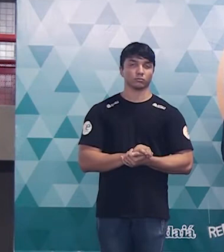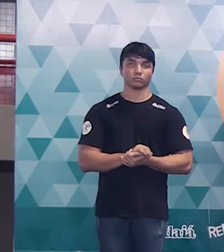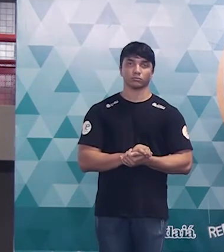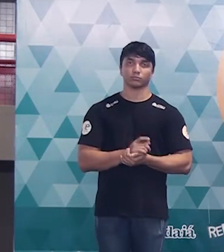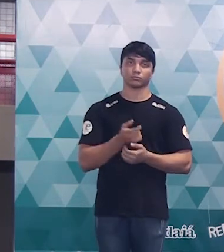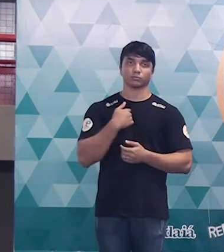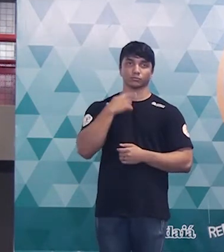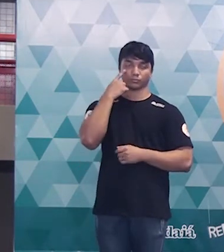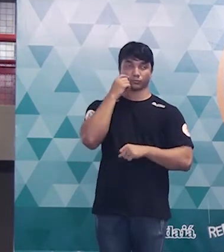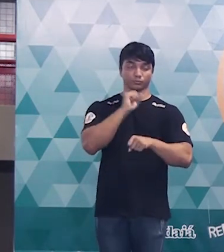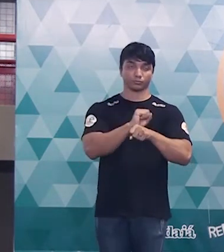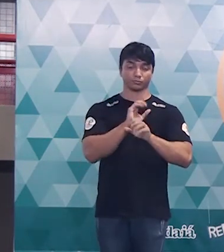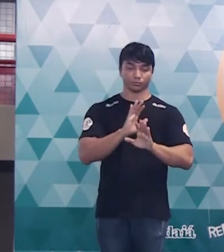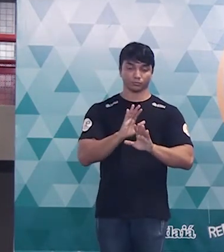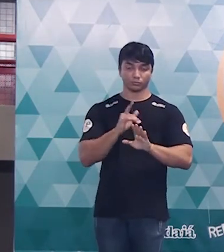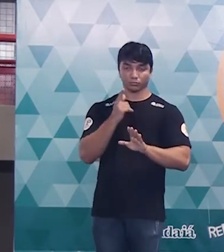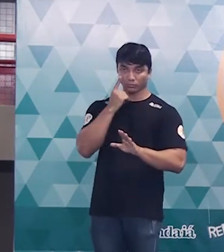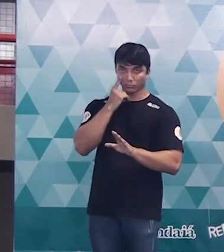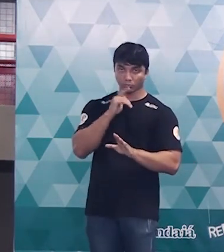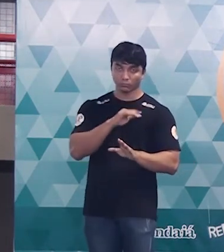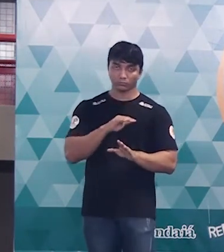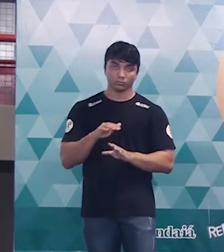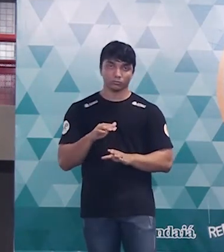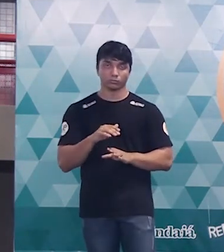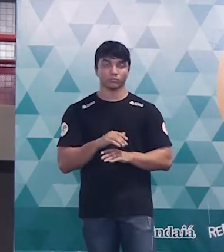Dá uma paradinha, é o seguinte.